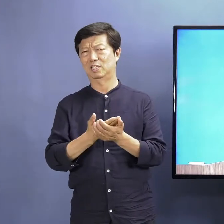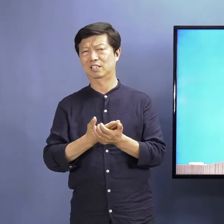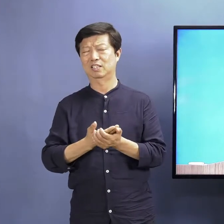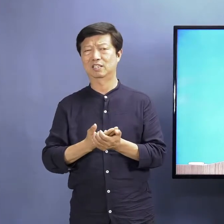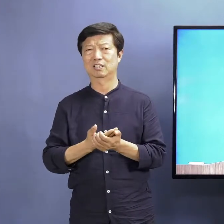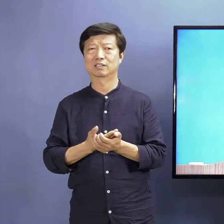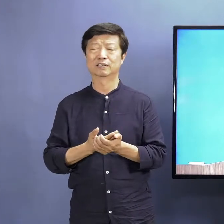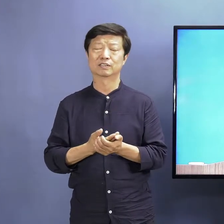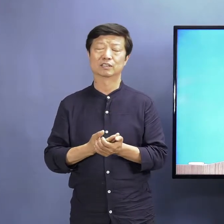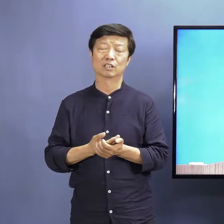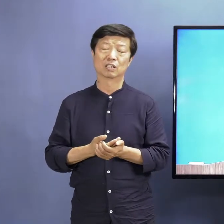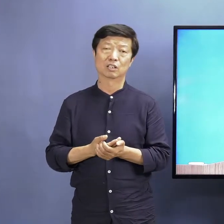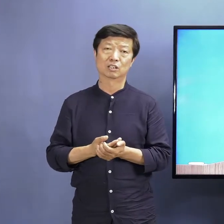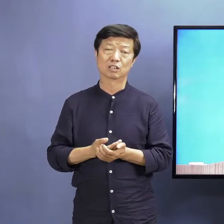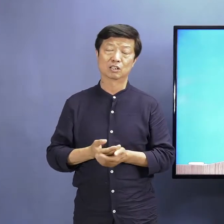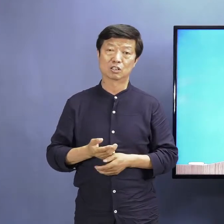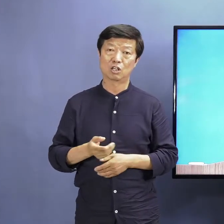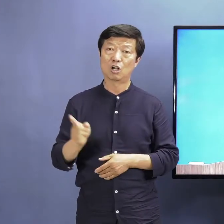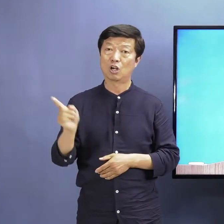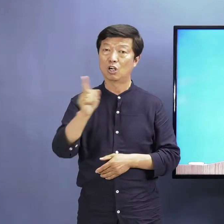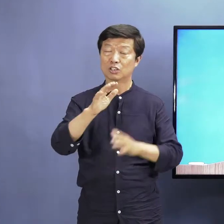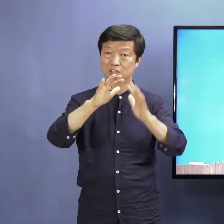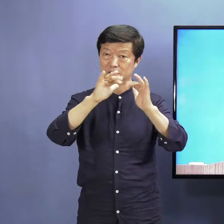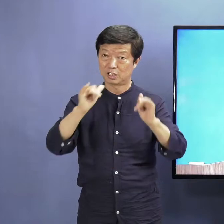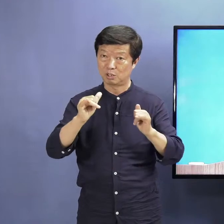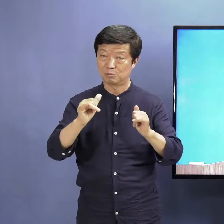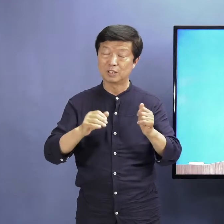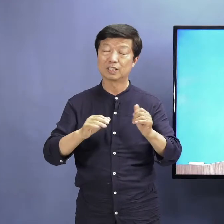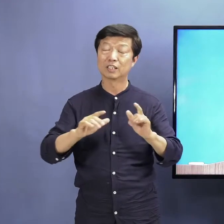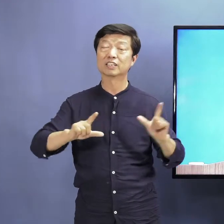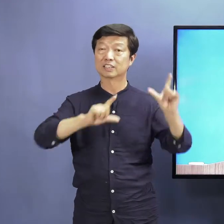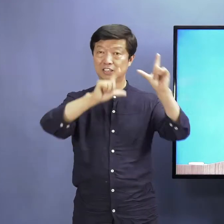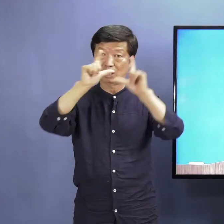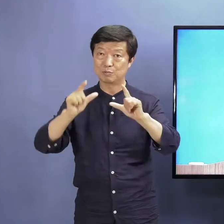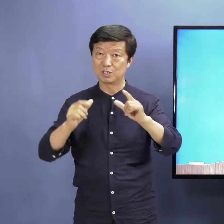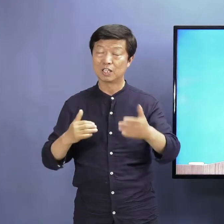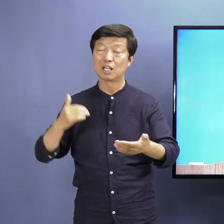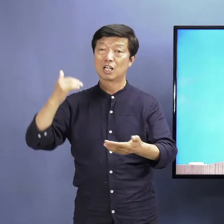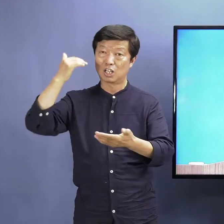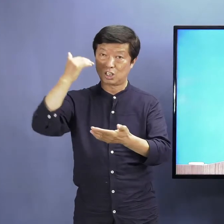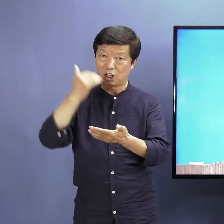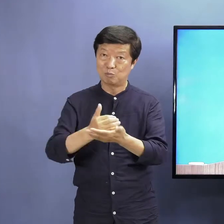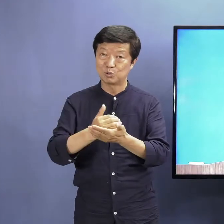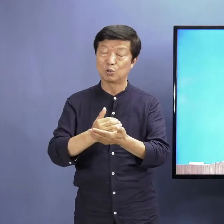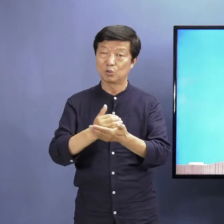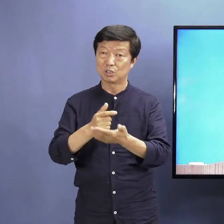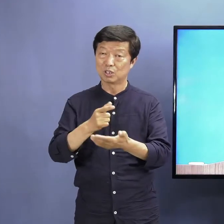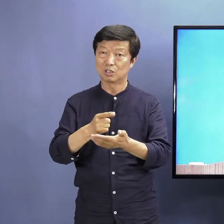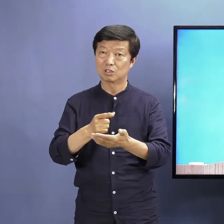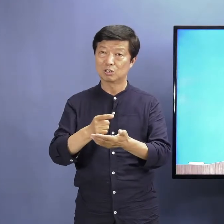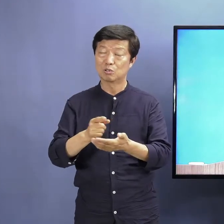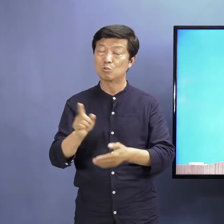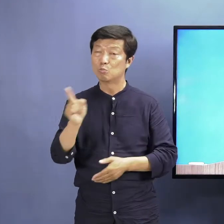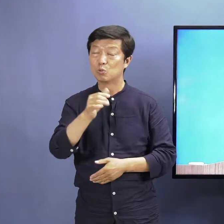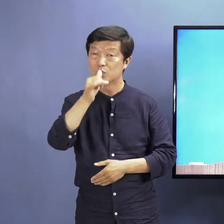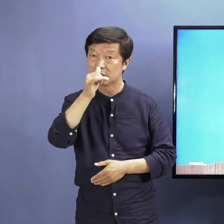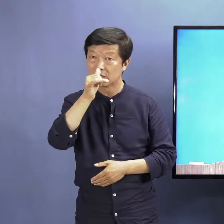어떤 사람의 삶이 감동적이다라고 할 때 정말 중요한 요소가 뭐냐면 열정이 있다는